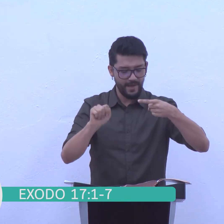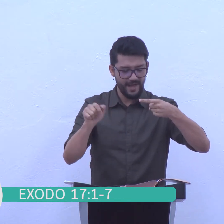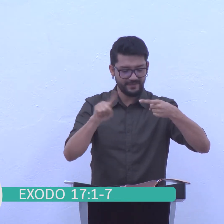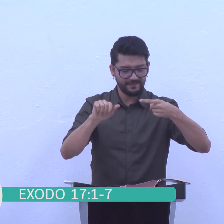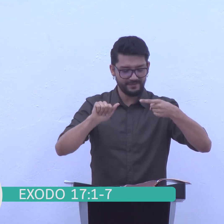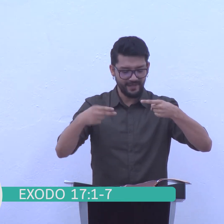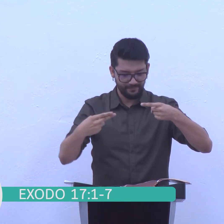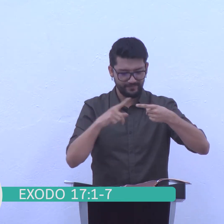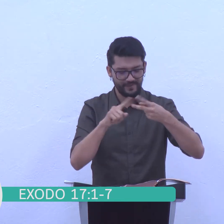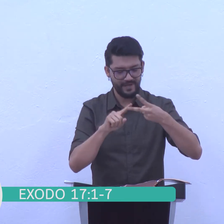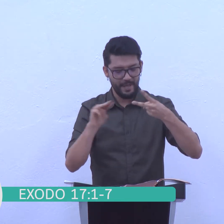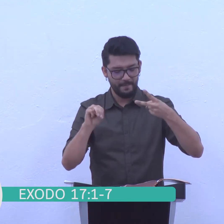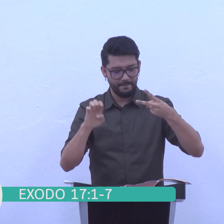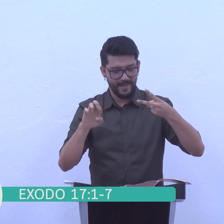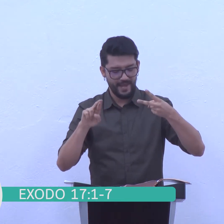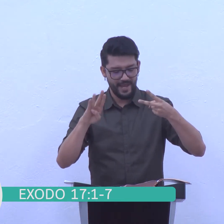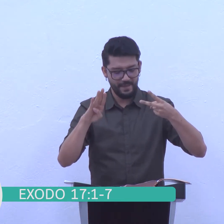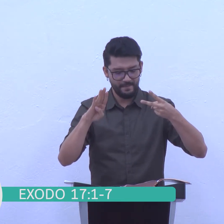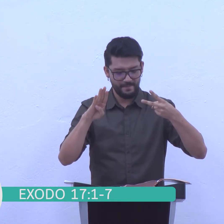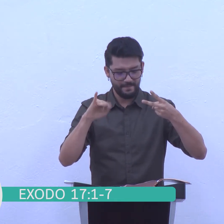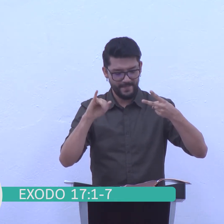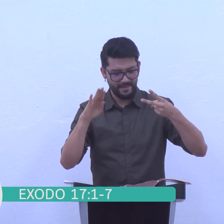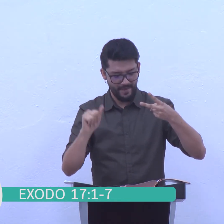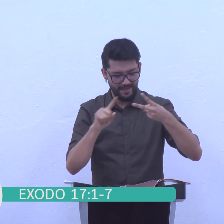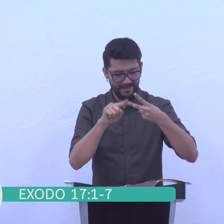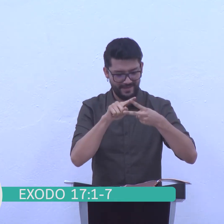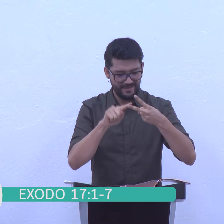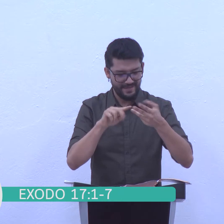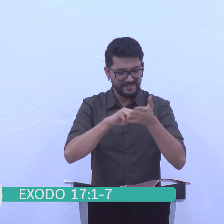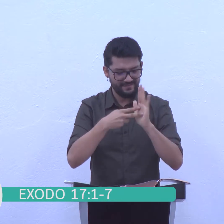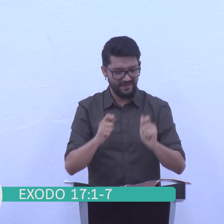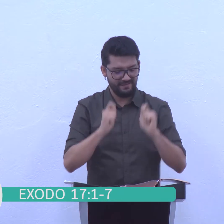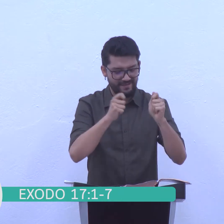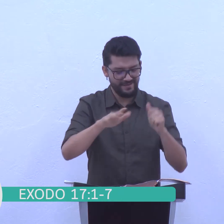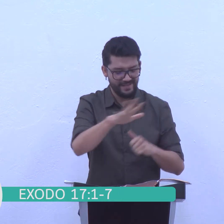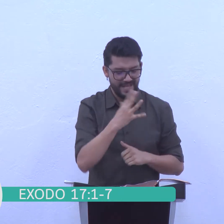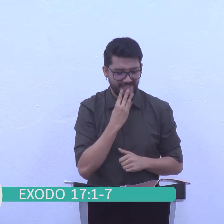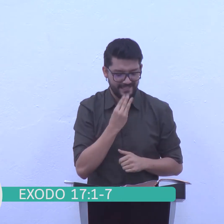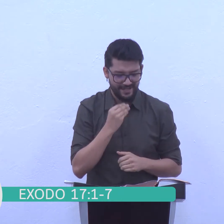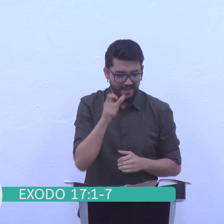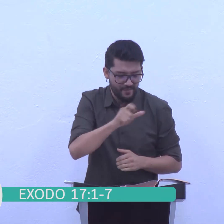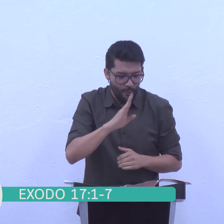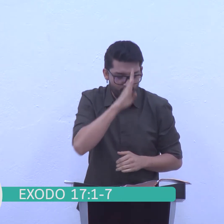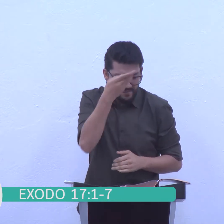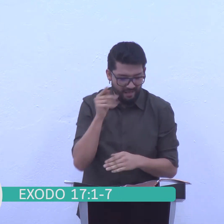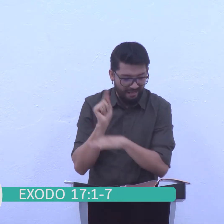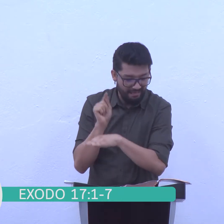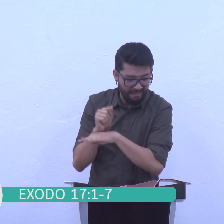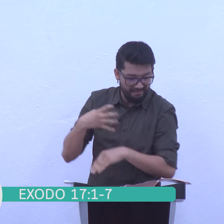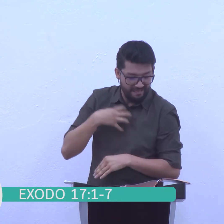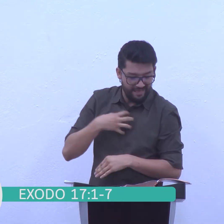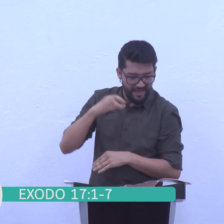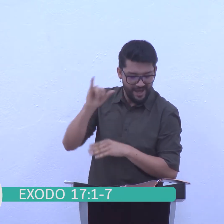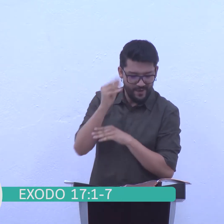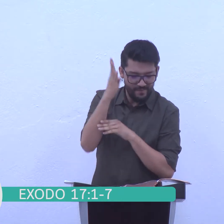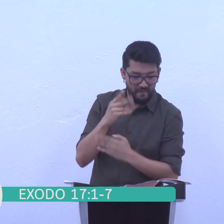de ella aguas y beberá el pueblo. Y Moisés lo hizo así en presencia de los ancianos de